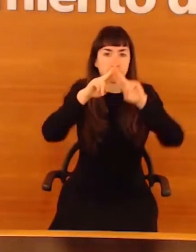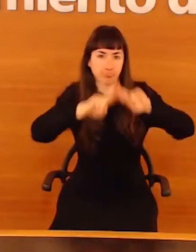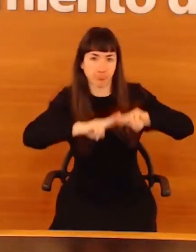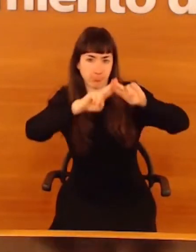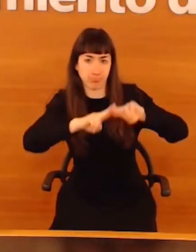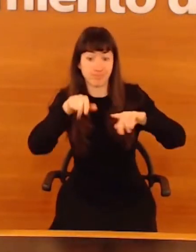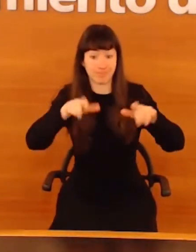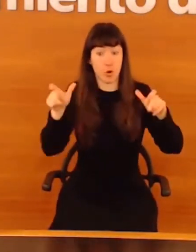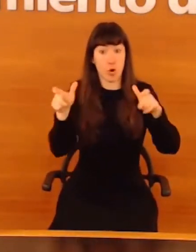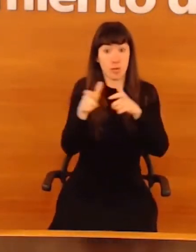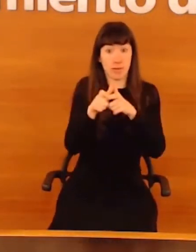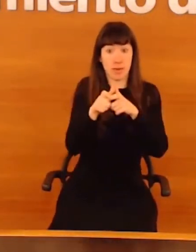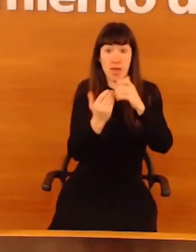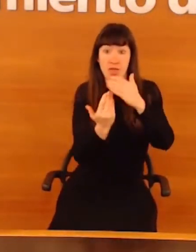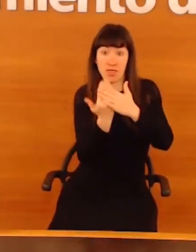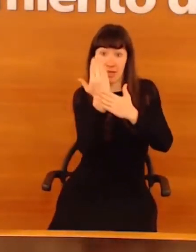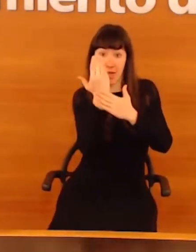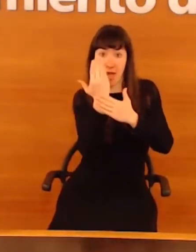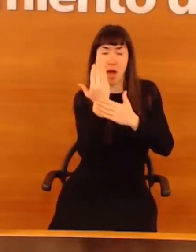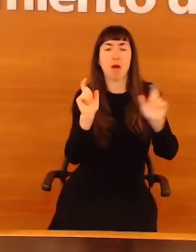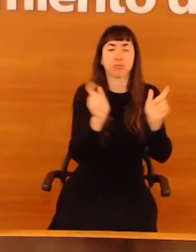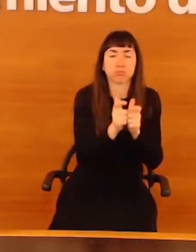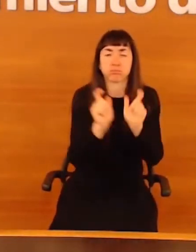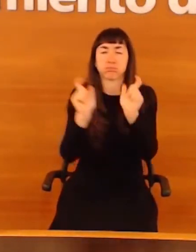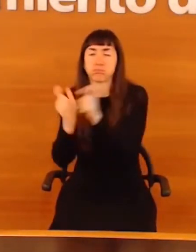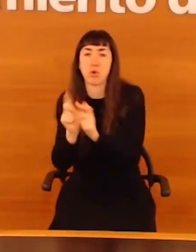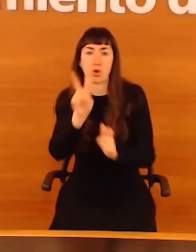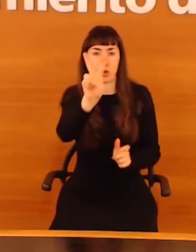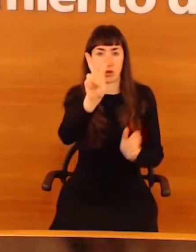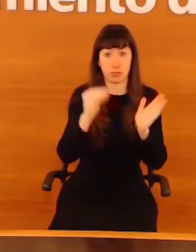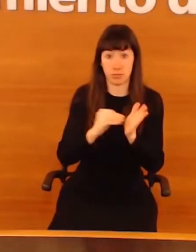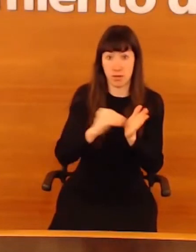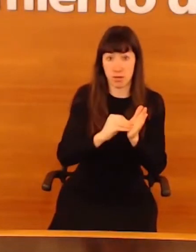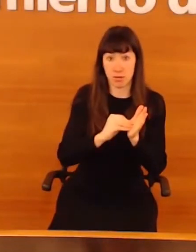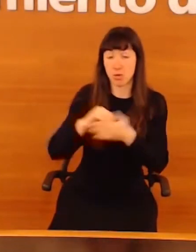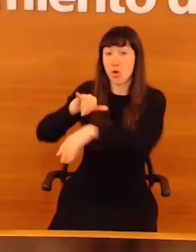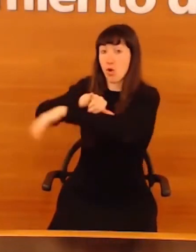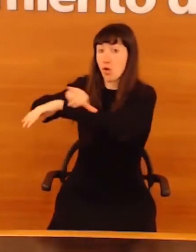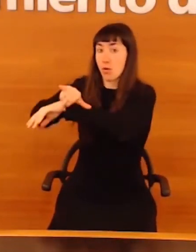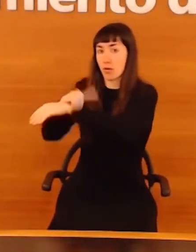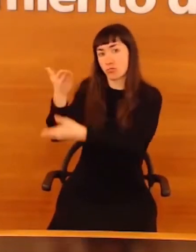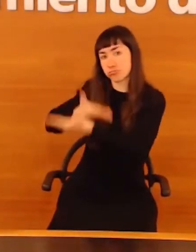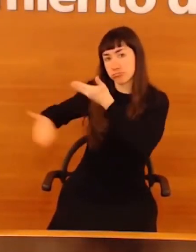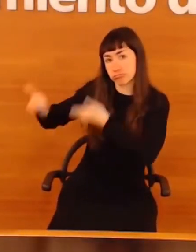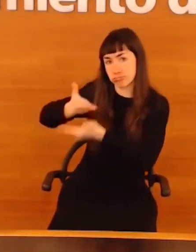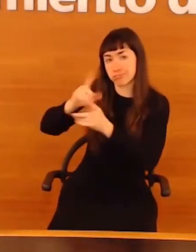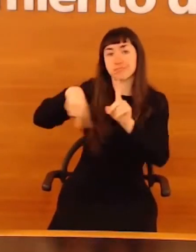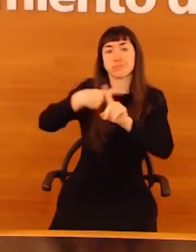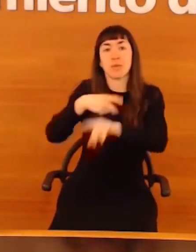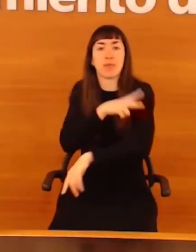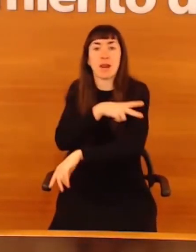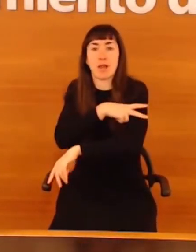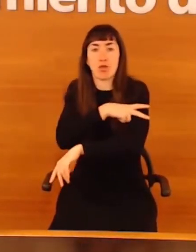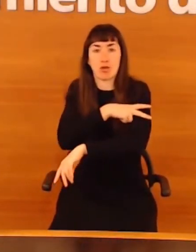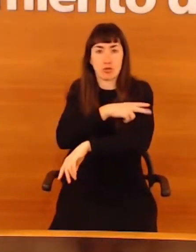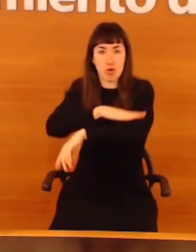desde entonces dos veces al día y que está en plena coordinación con el Gobierno regional y con la Delegación de